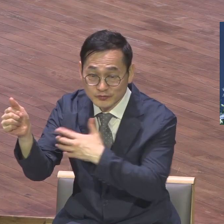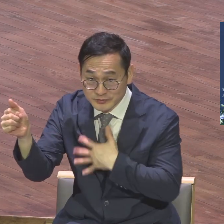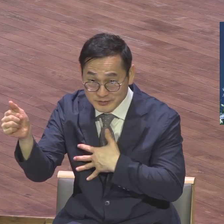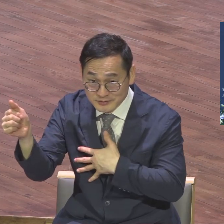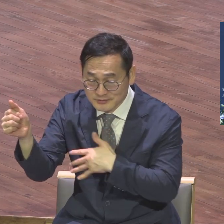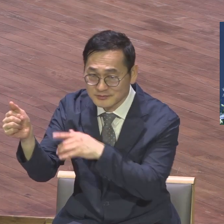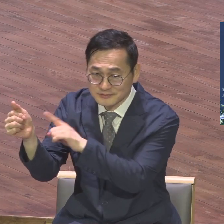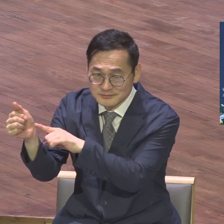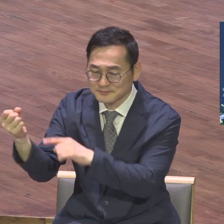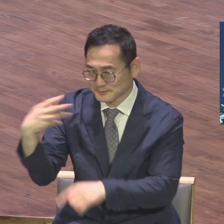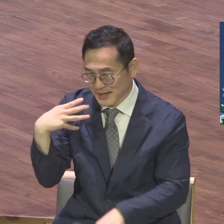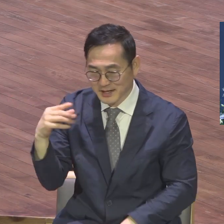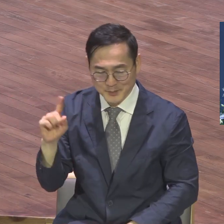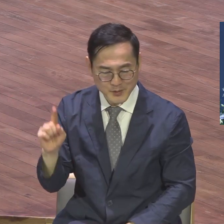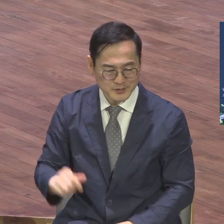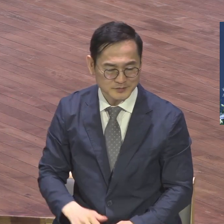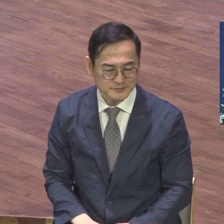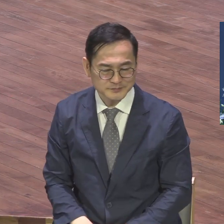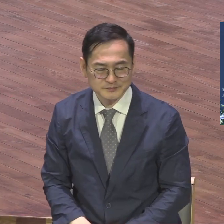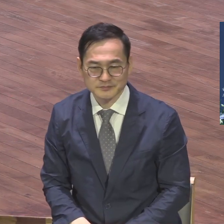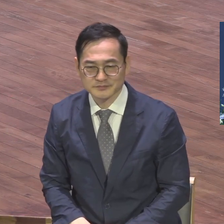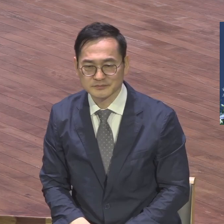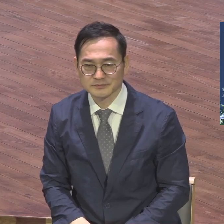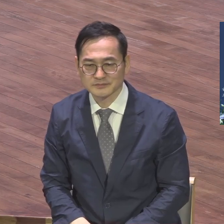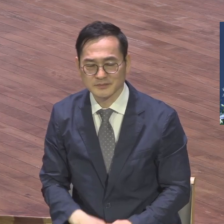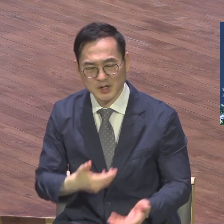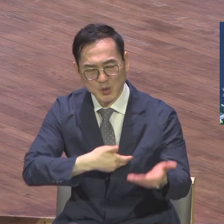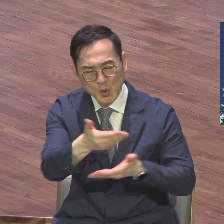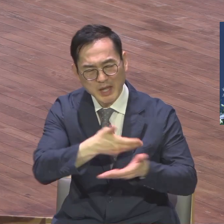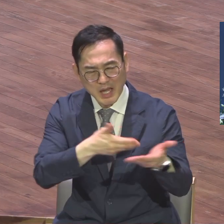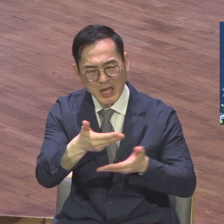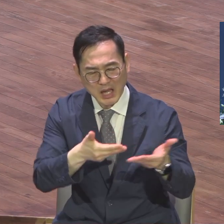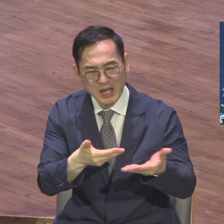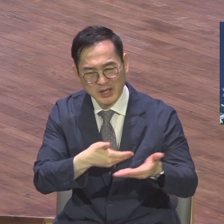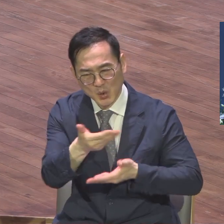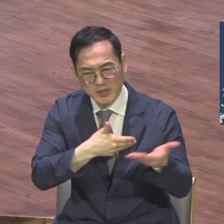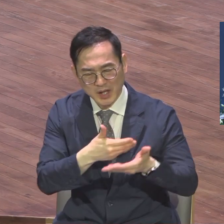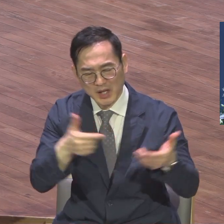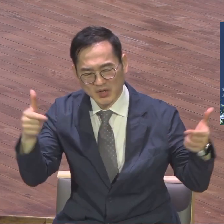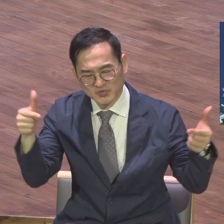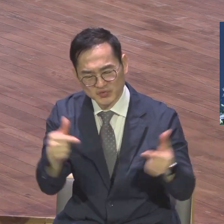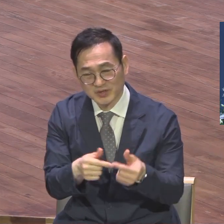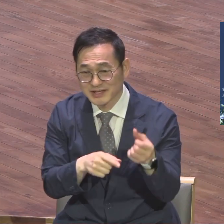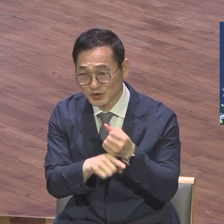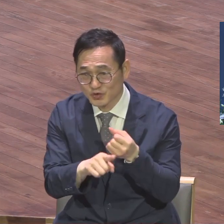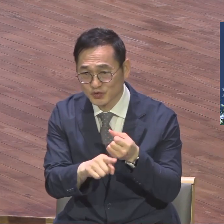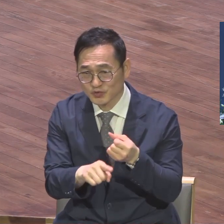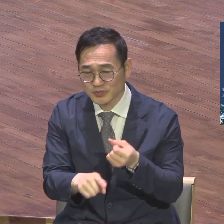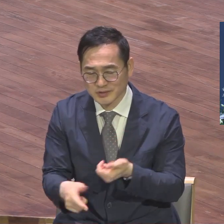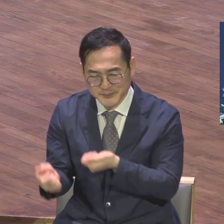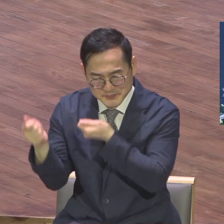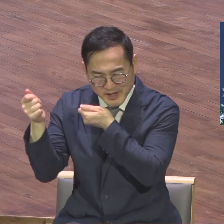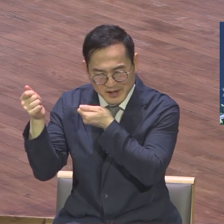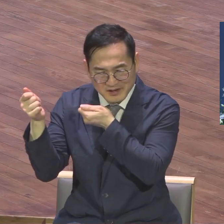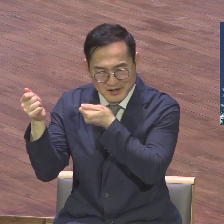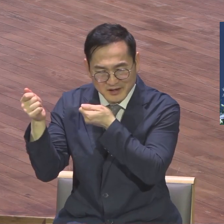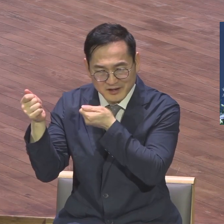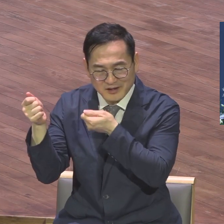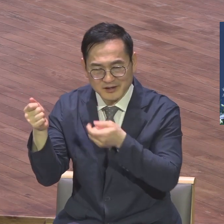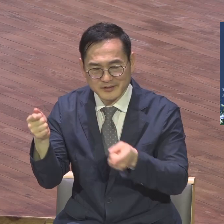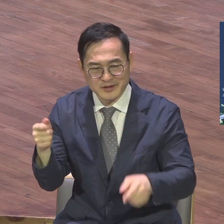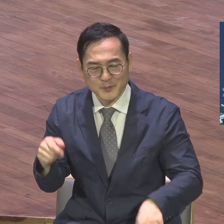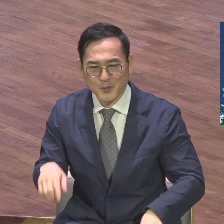안의 교제가 소홀하게 된 것은 유교적 영향으로 인해 가지고 교회라고 하는 말을 한자로 쓸